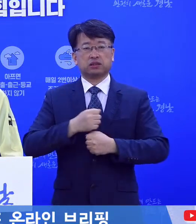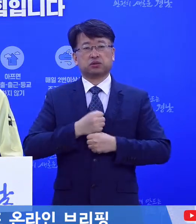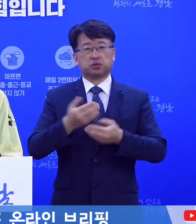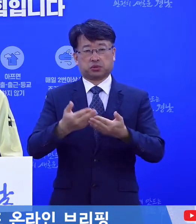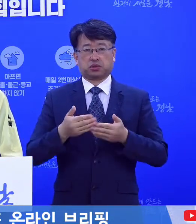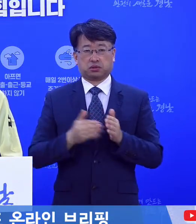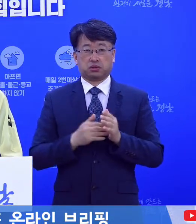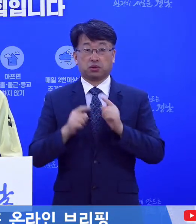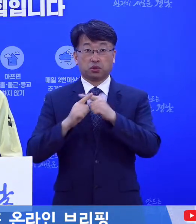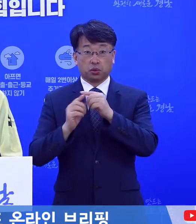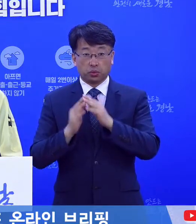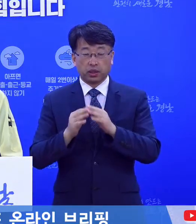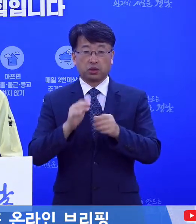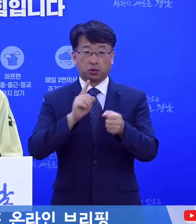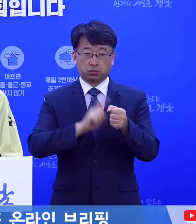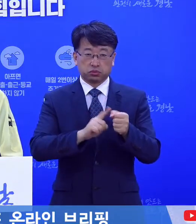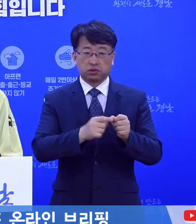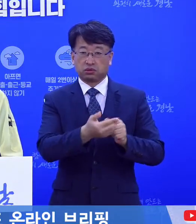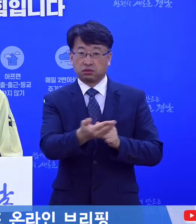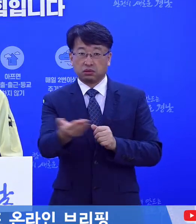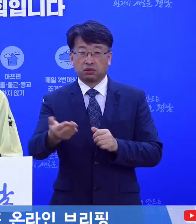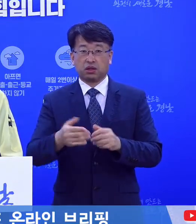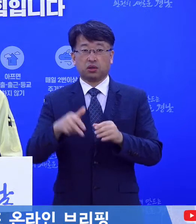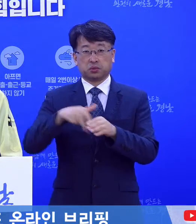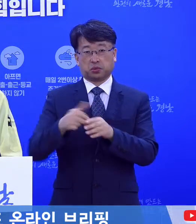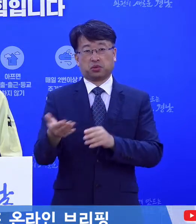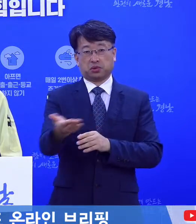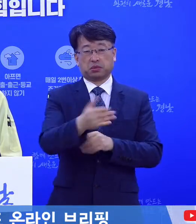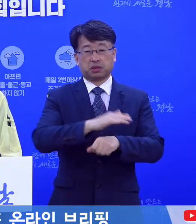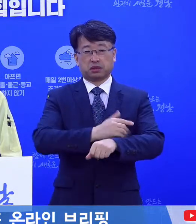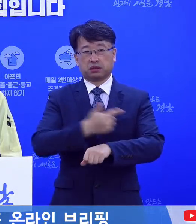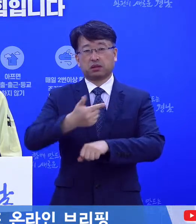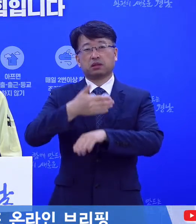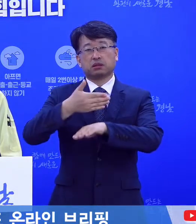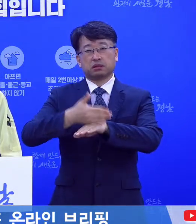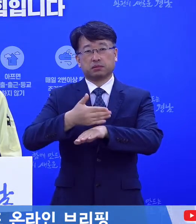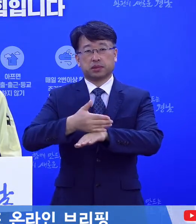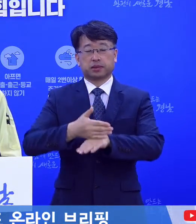등 방역에 협조해주신 종교계 여러분께 감사드립니다.